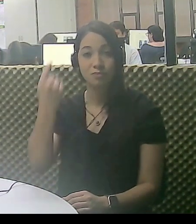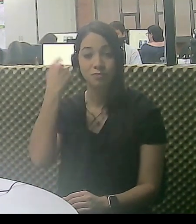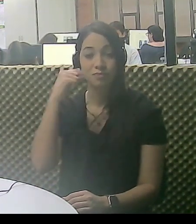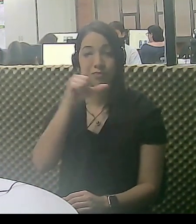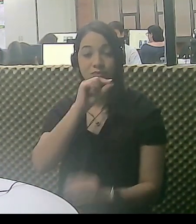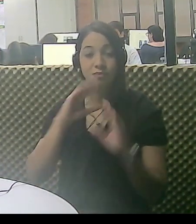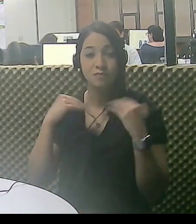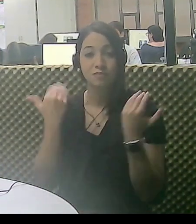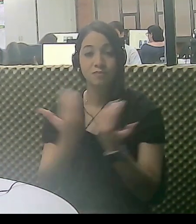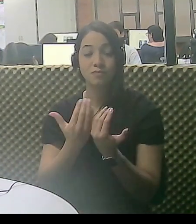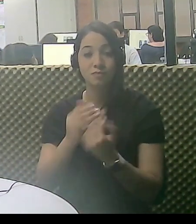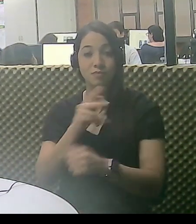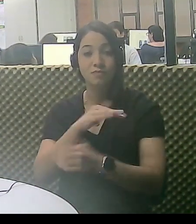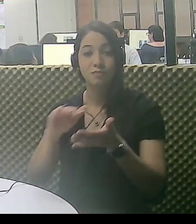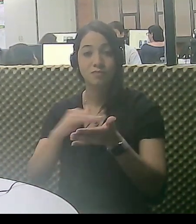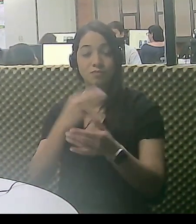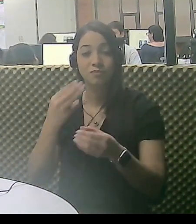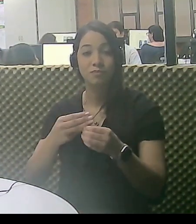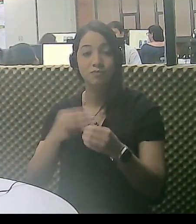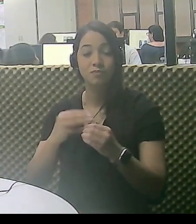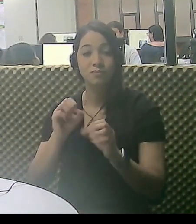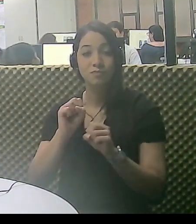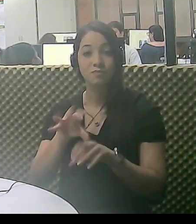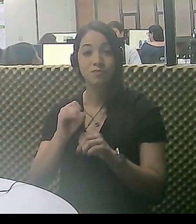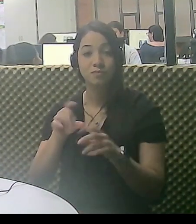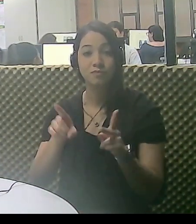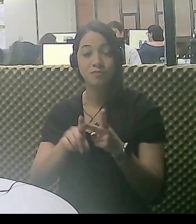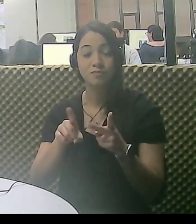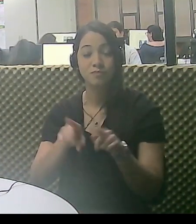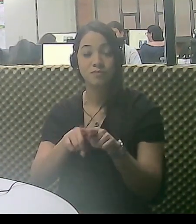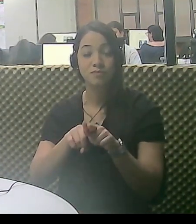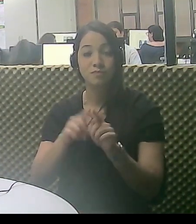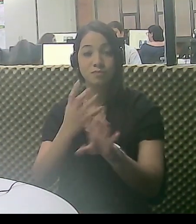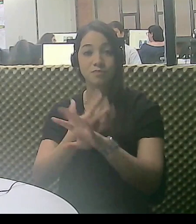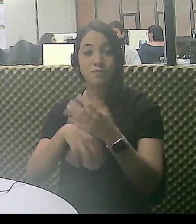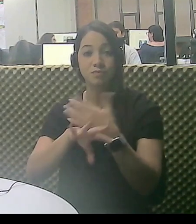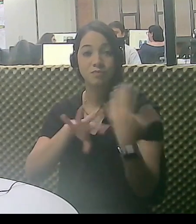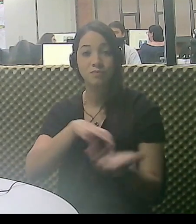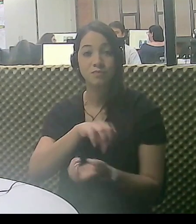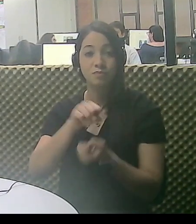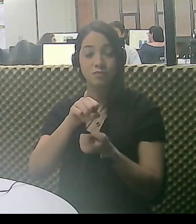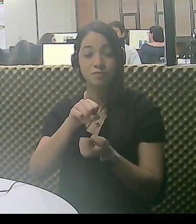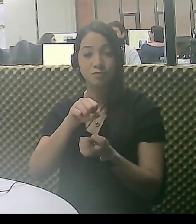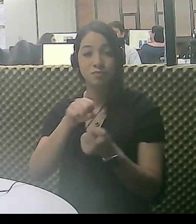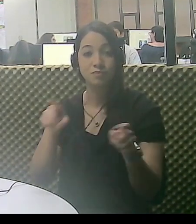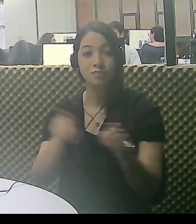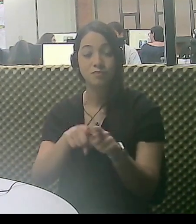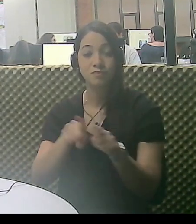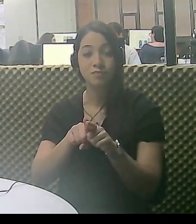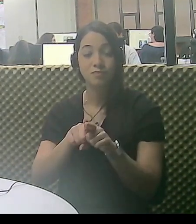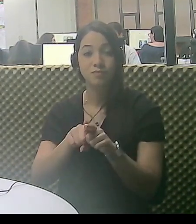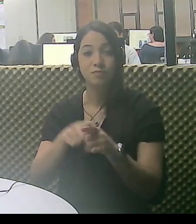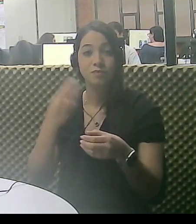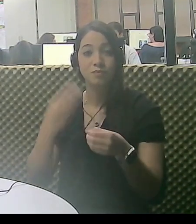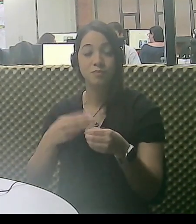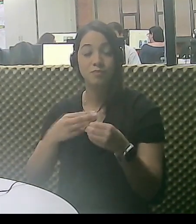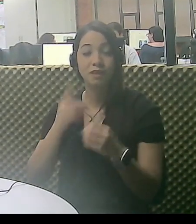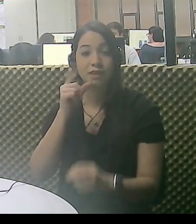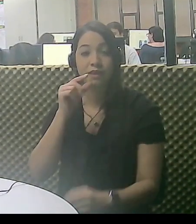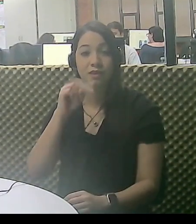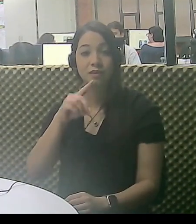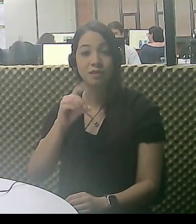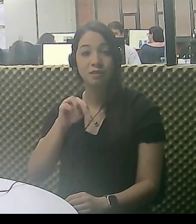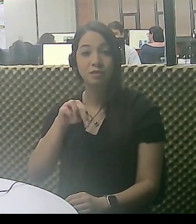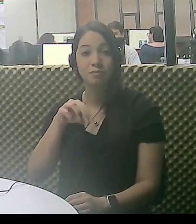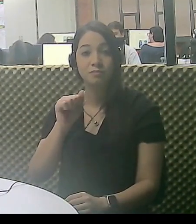Parque do Sabiá, pelas Secretarias Municipais de Educação e de Meio Ambiente e Sustentabilidade, além do Departamento Municipal de Água e